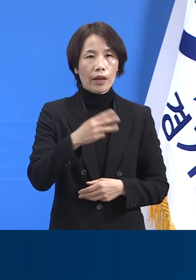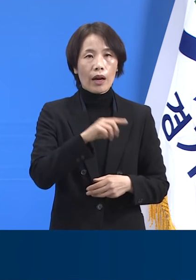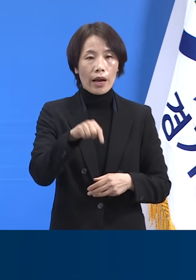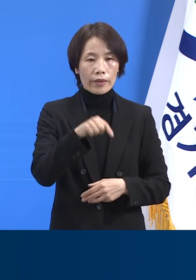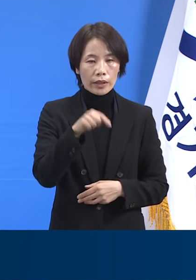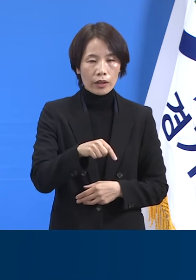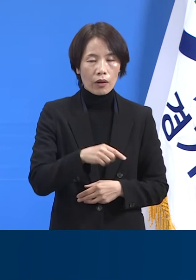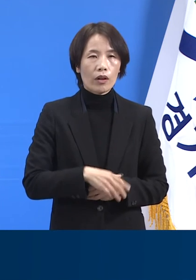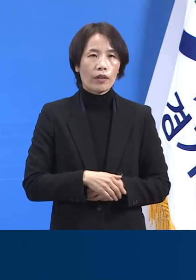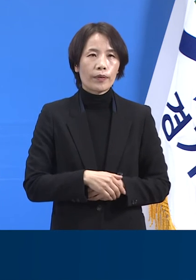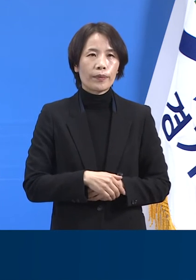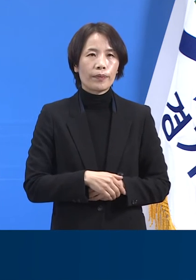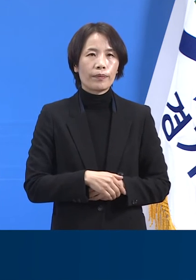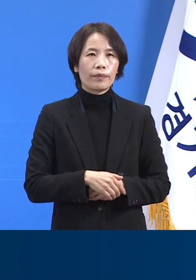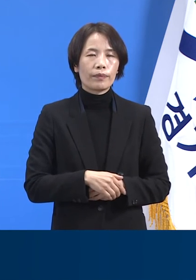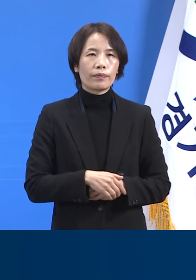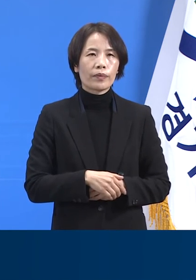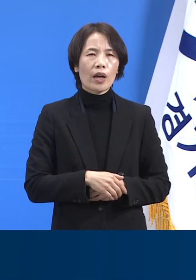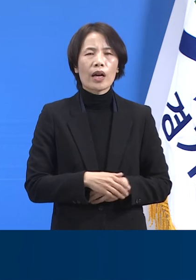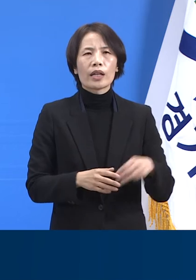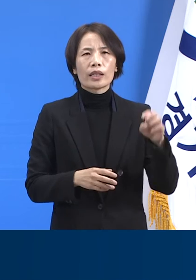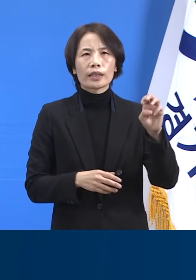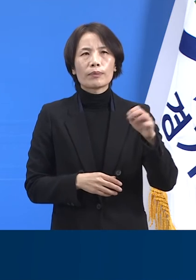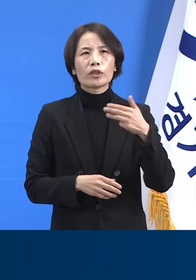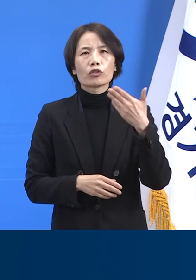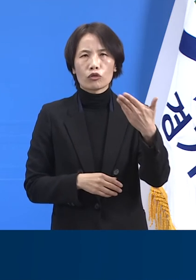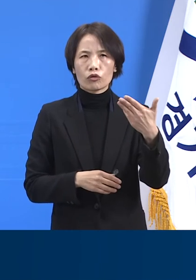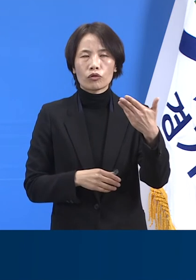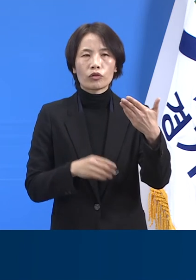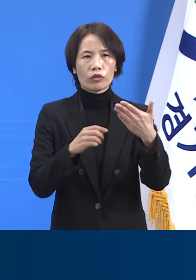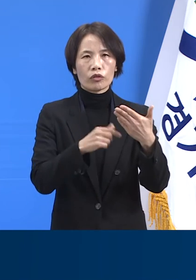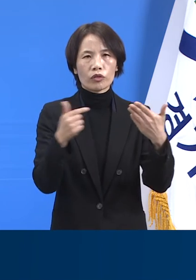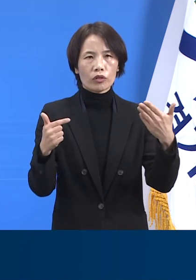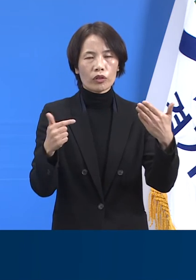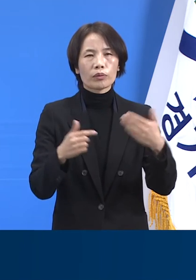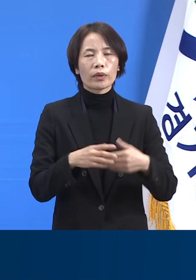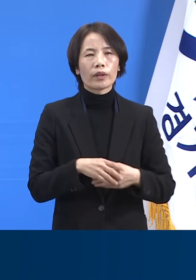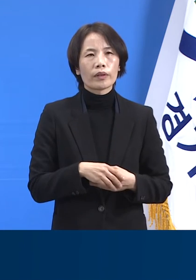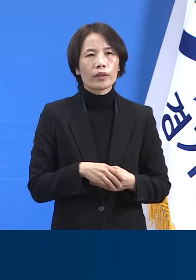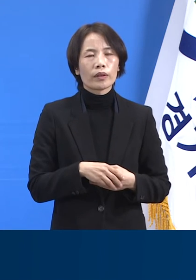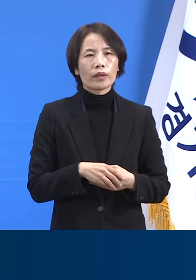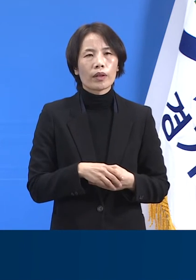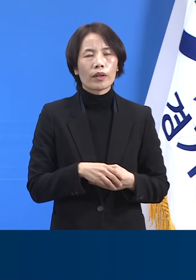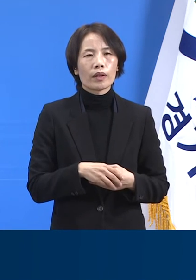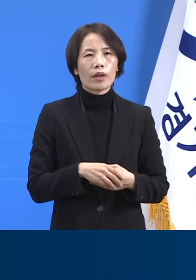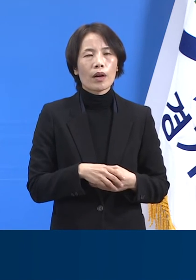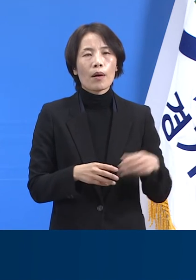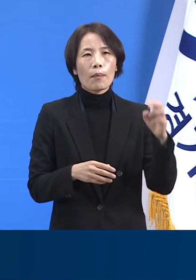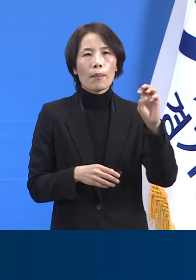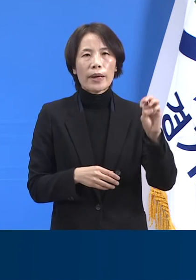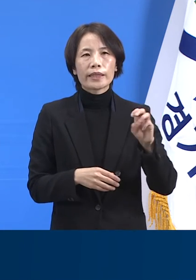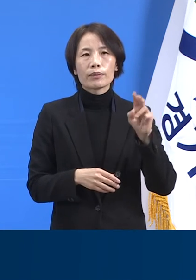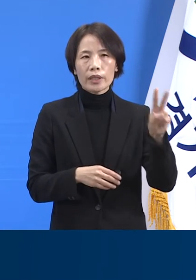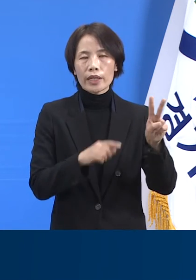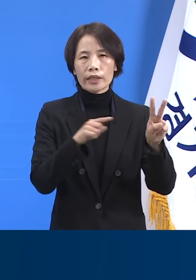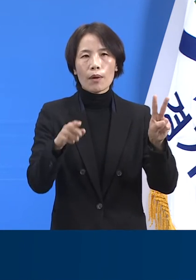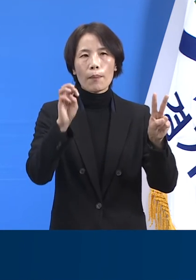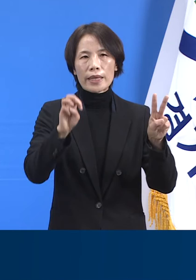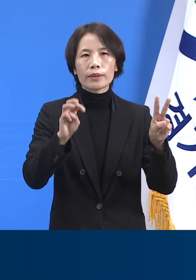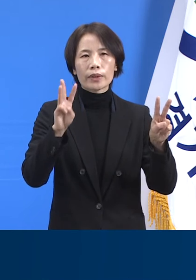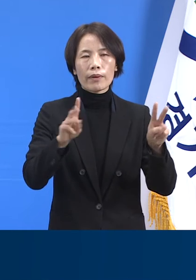1,884병상에서 1,923병상으로 39병상 증가했으며, 병상 가동률은 82%에서